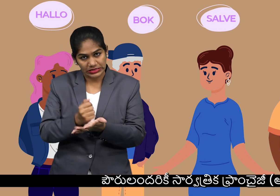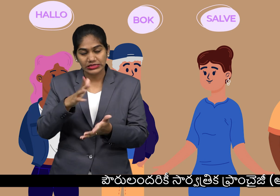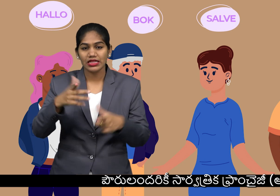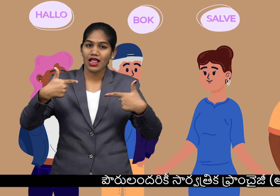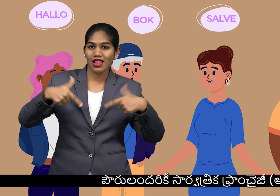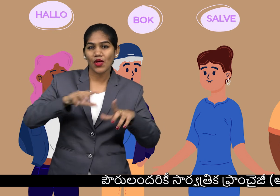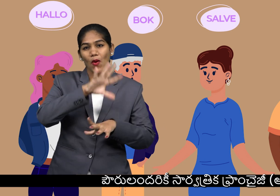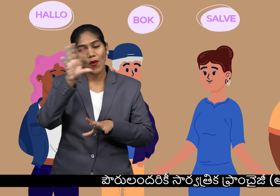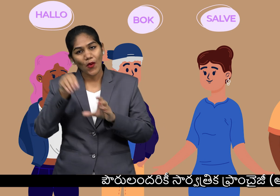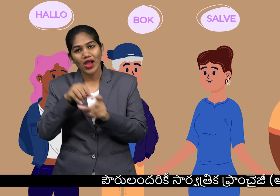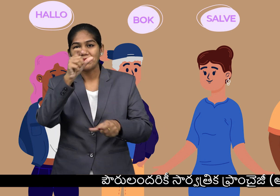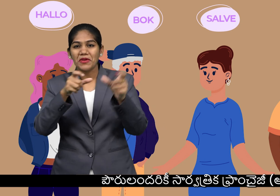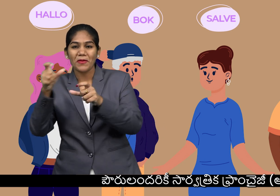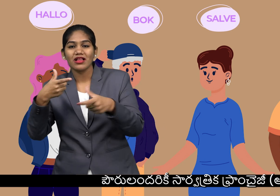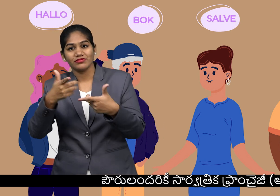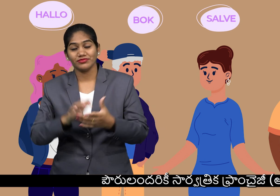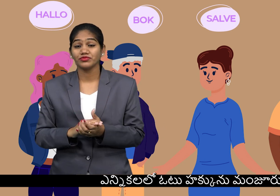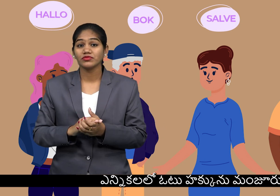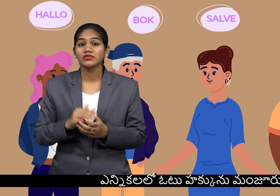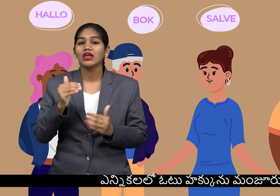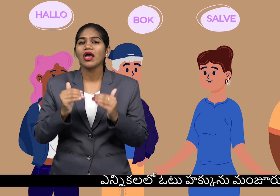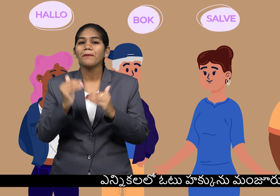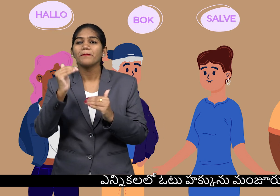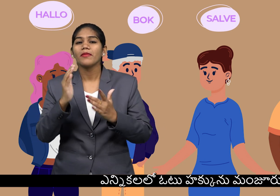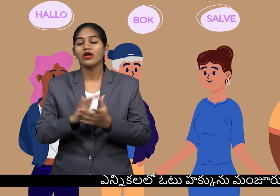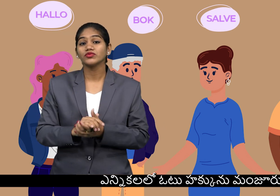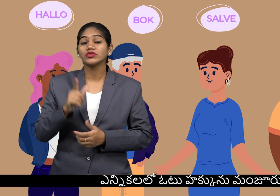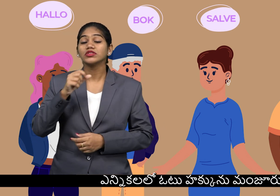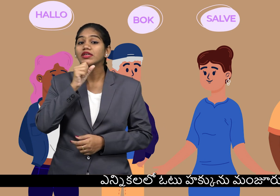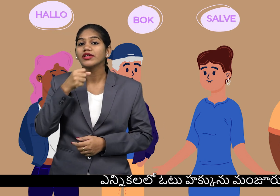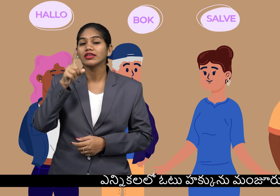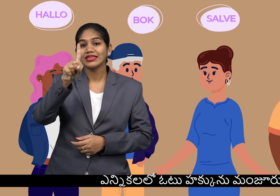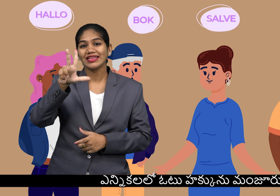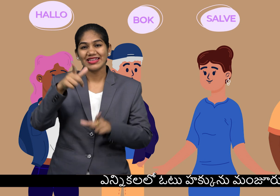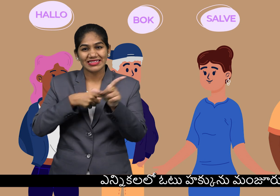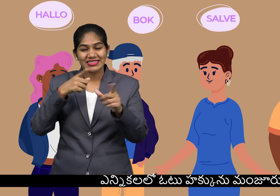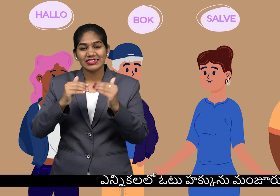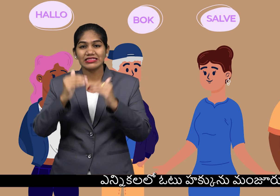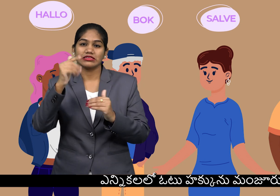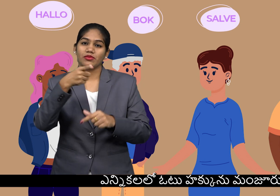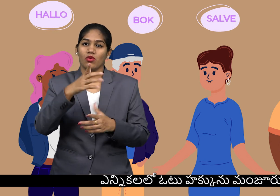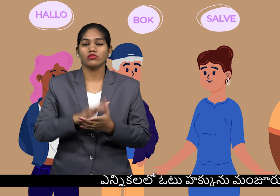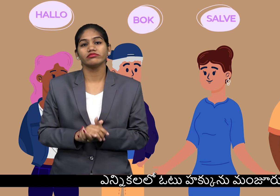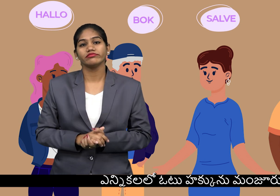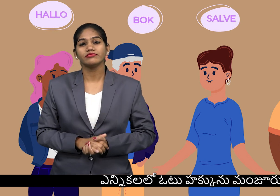సార్వత్రిక ఫ్రాంచైజీ అనుమతి ఎన్నికలలో ఓటు హక్కును మంజూరు చేస్తుంది.